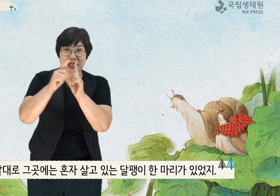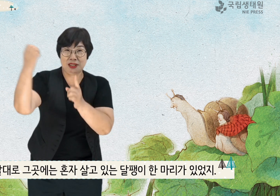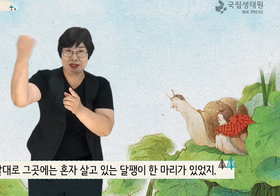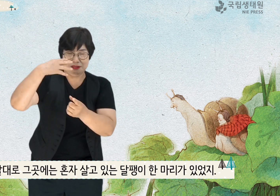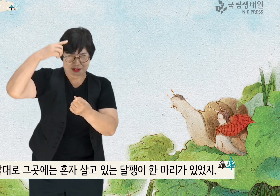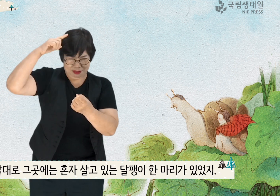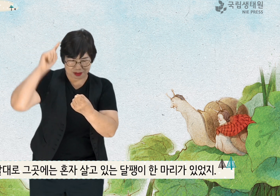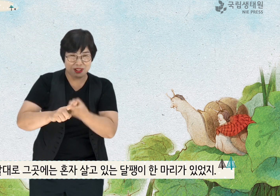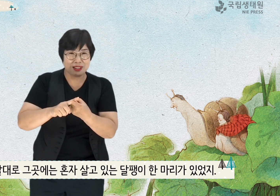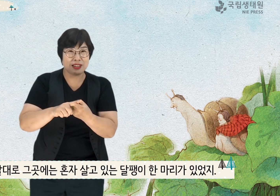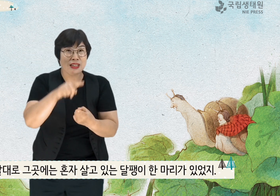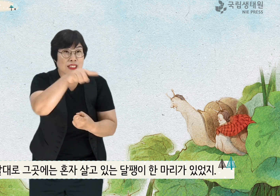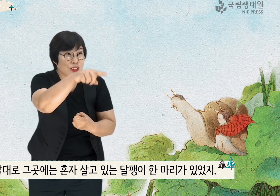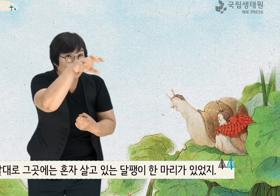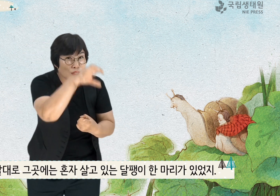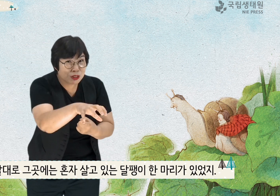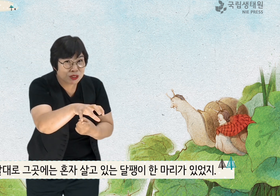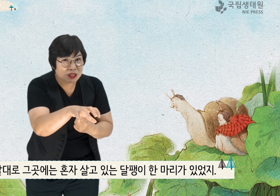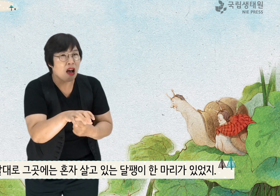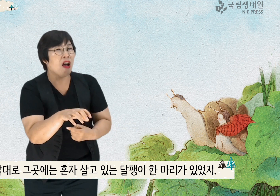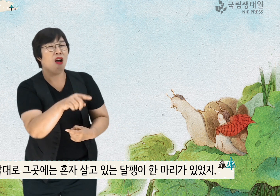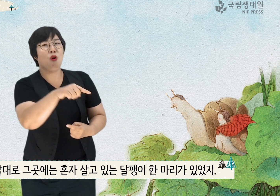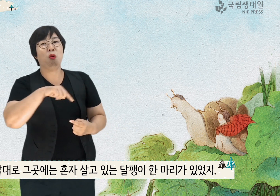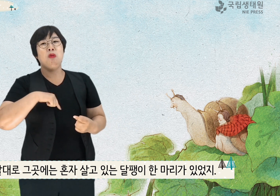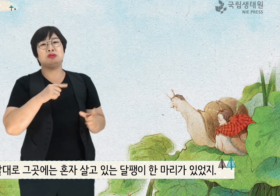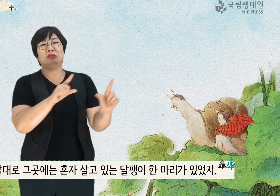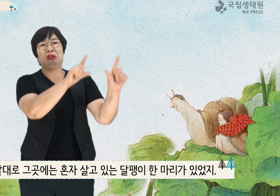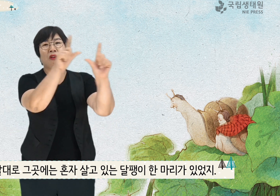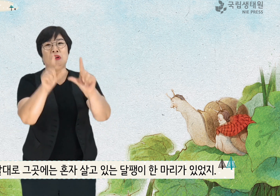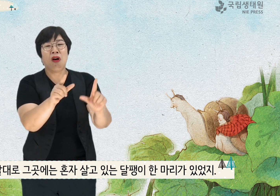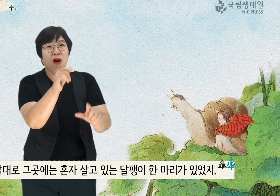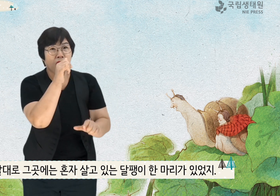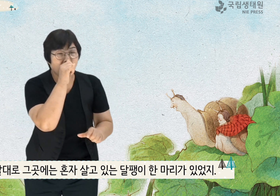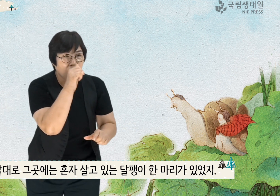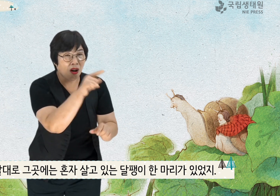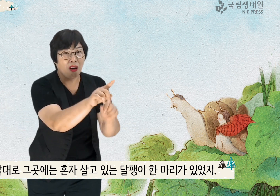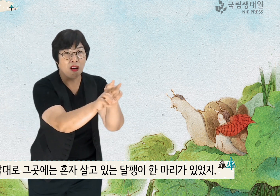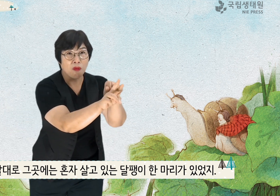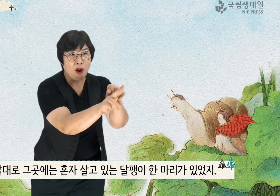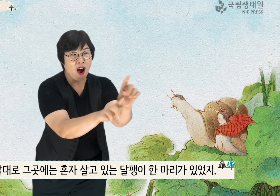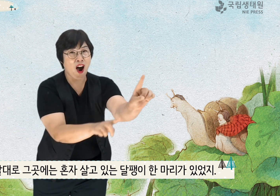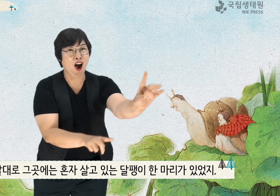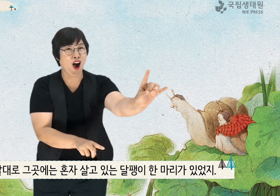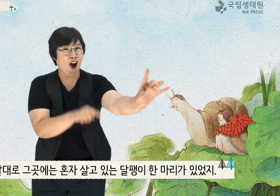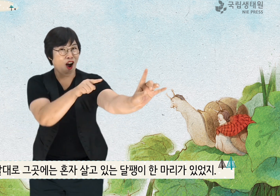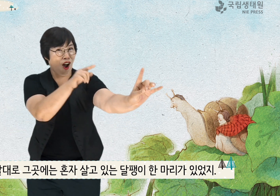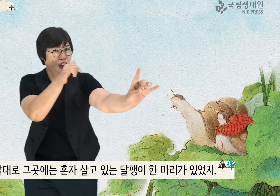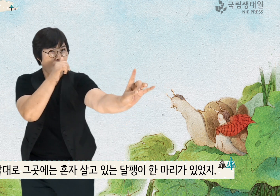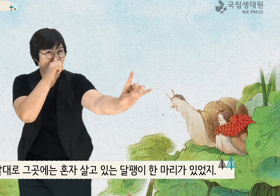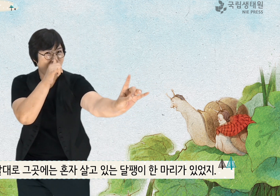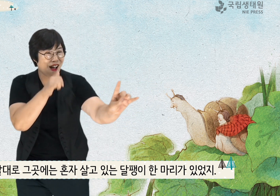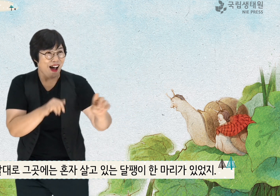파리 말대로 그곳에는 혼자 살고 있는 달팽이 한 마리가 있었지.